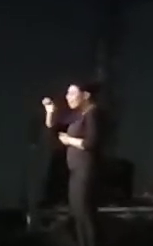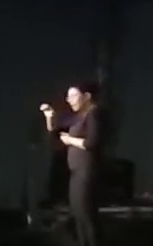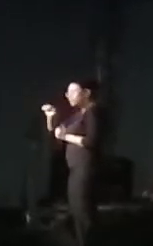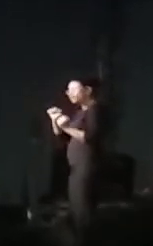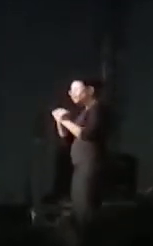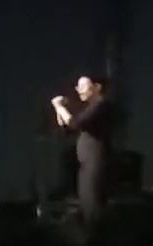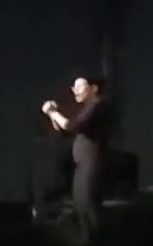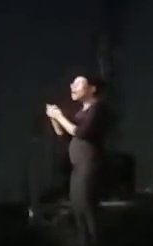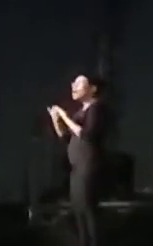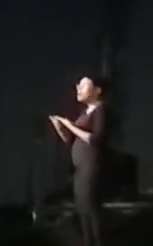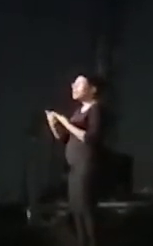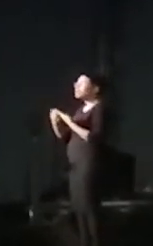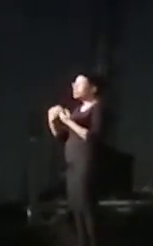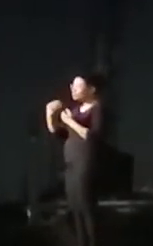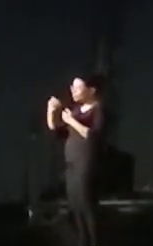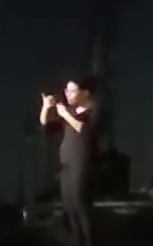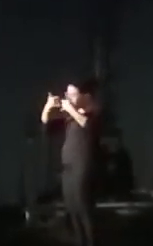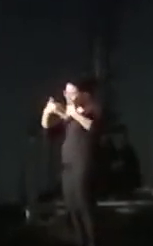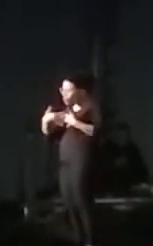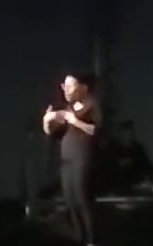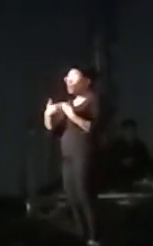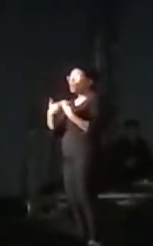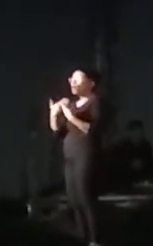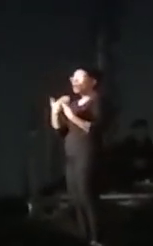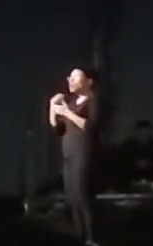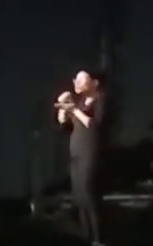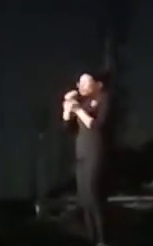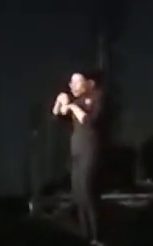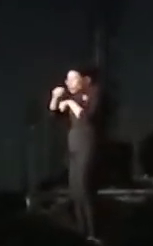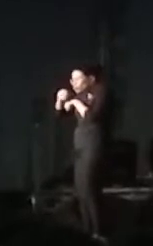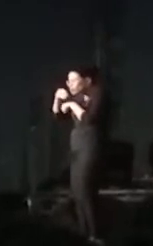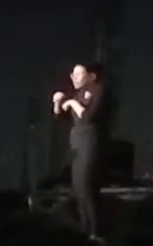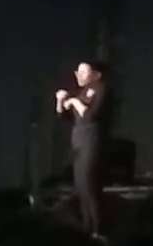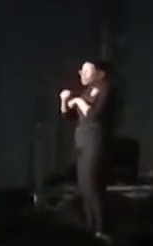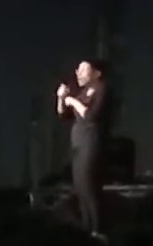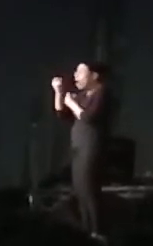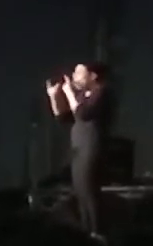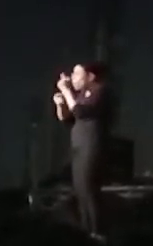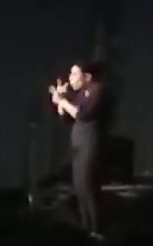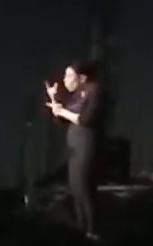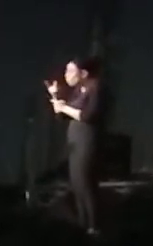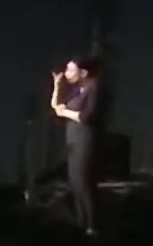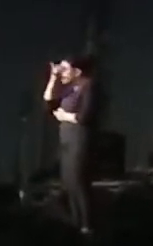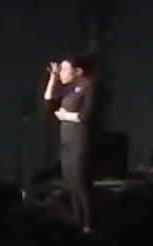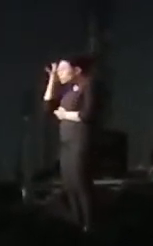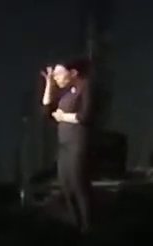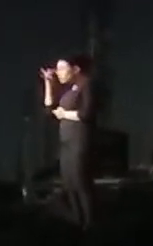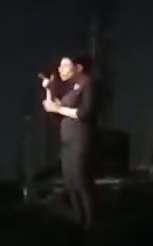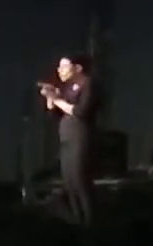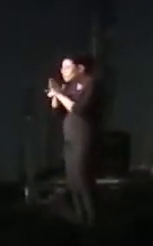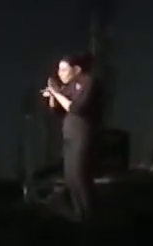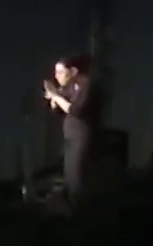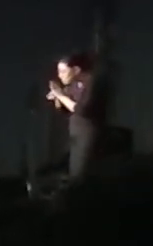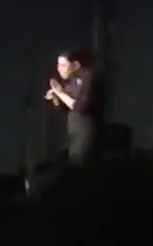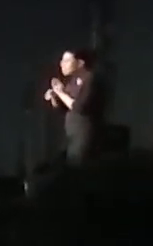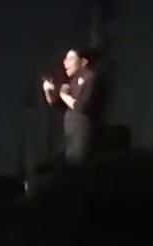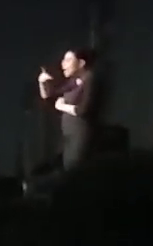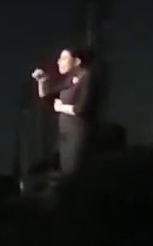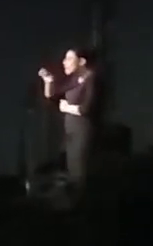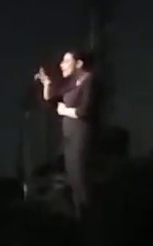peritos bacanas, assim, ó, esse é legal, esse é amigável e tal. Tem plantão todo dia e toda noite, tá? Pode escolher